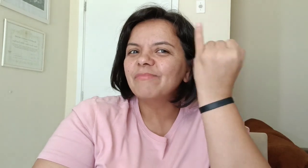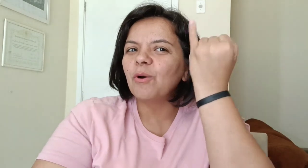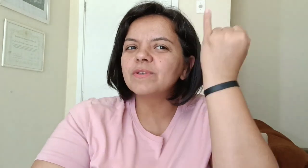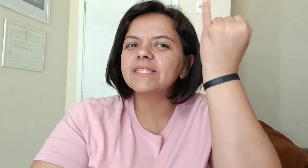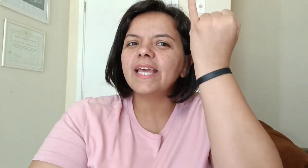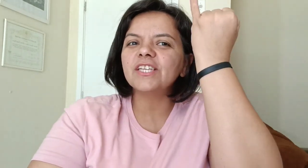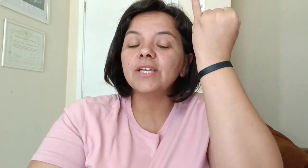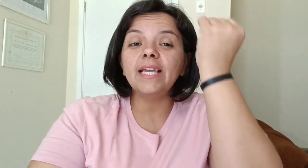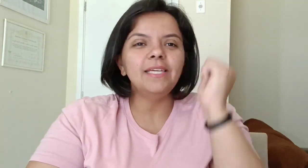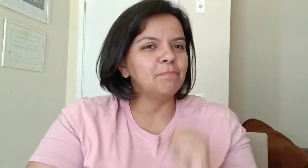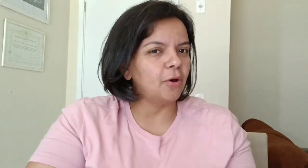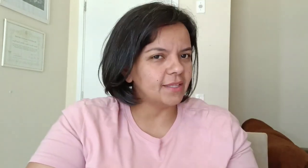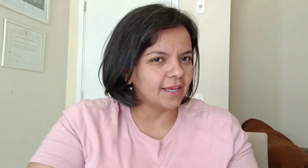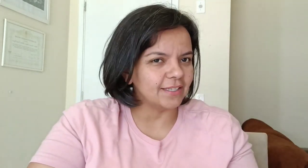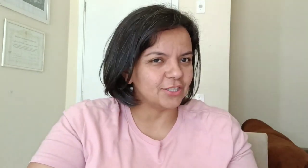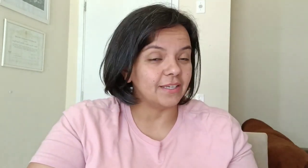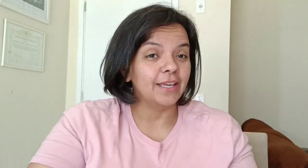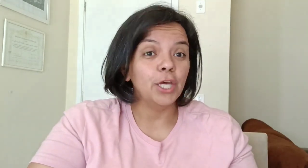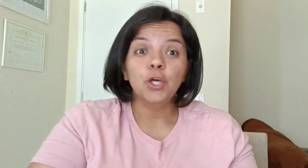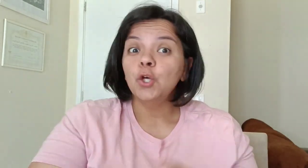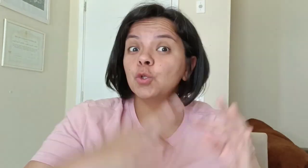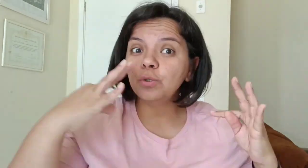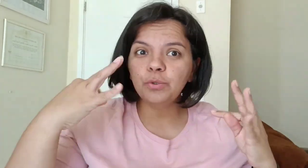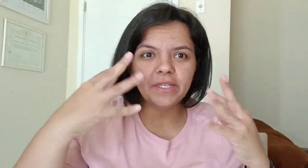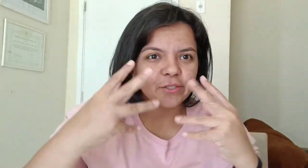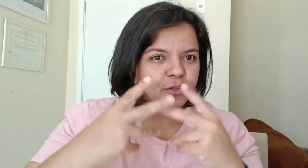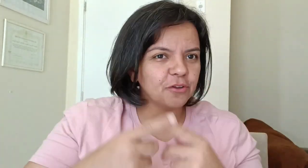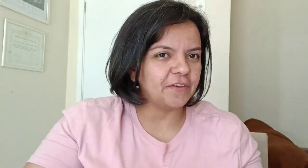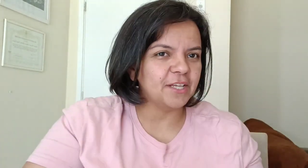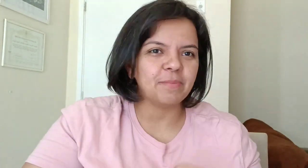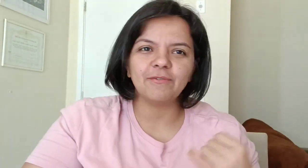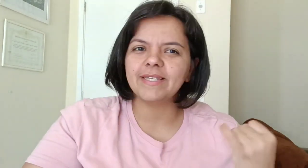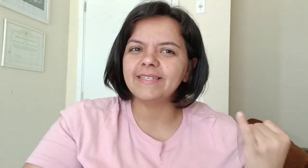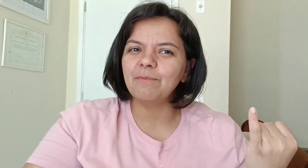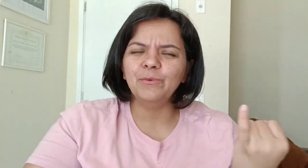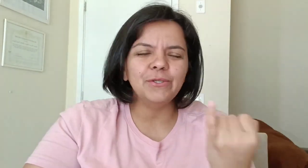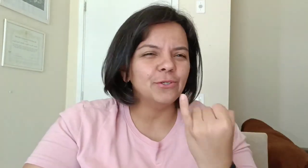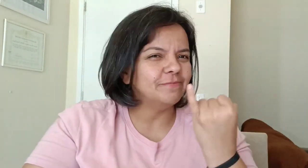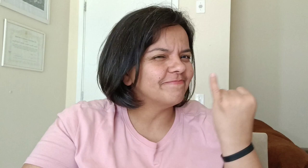Ou seja, importante. Tudo isso que eu tô falando para vocês é muito